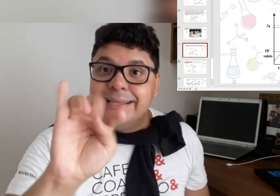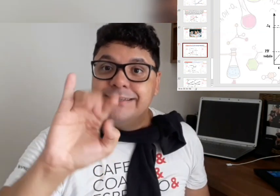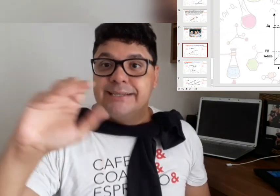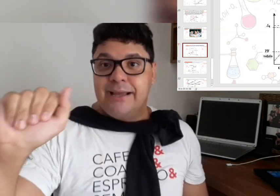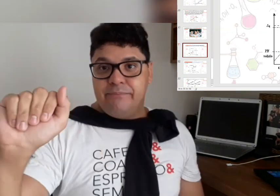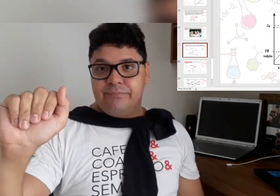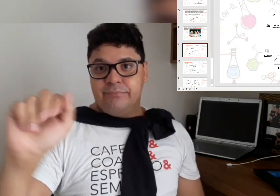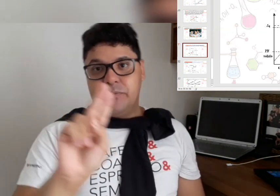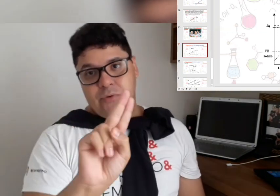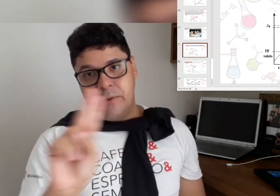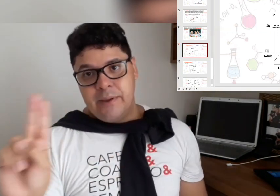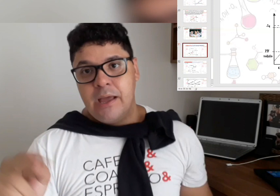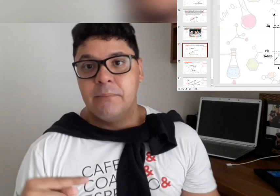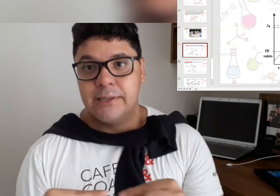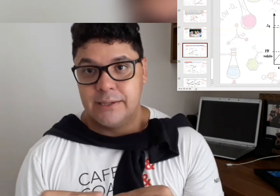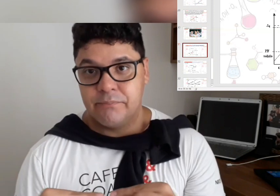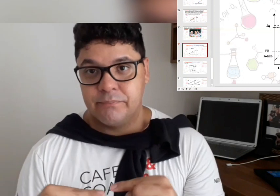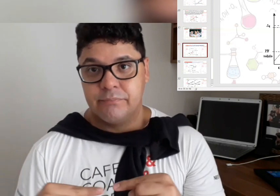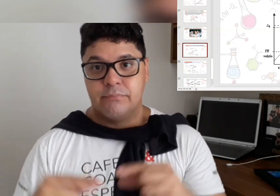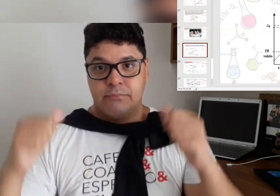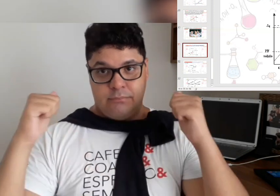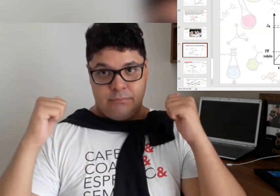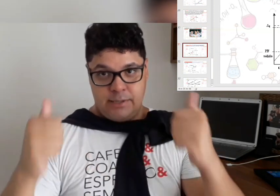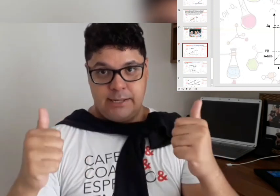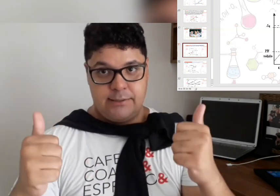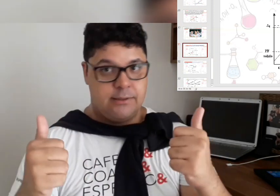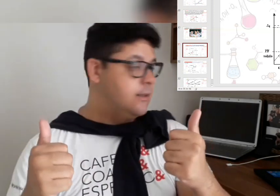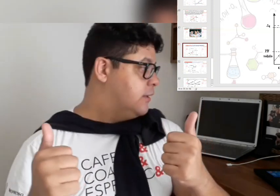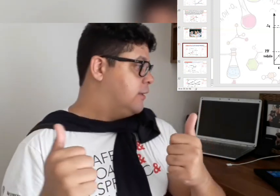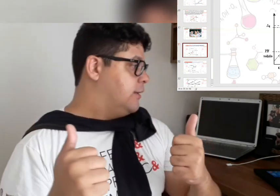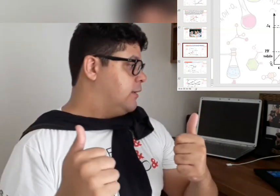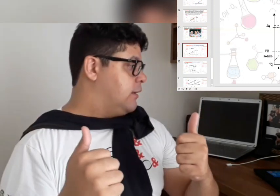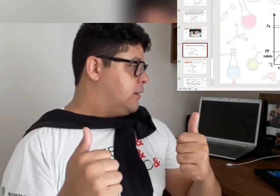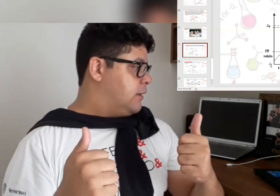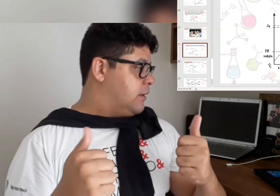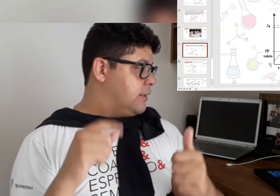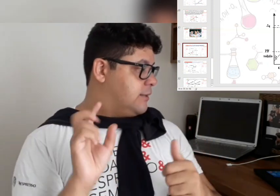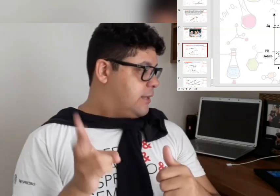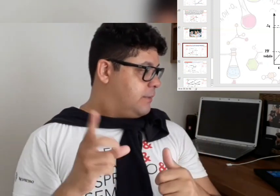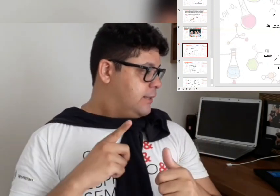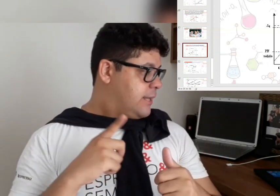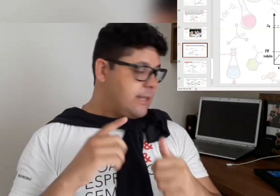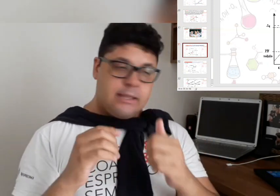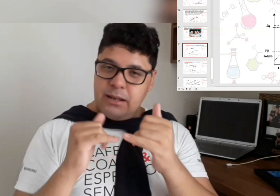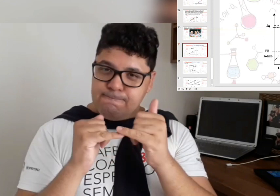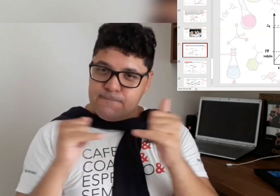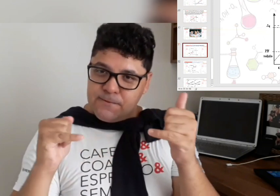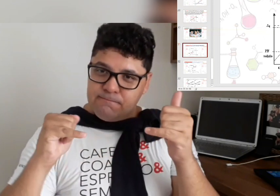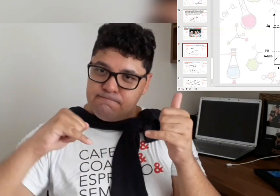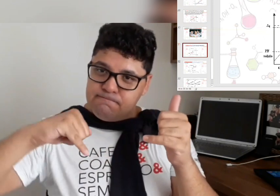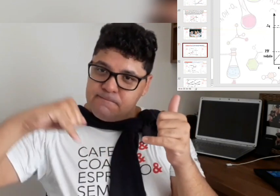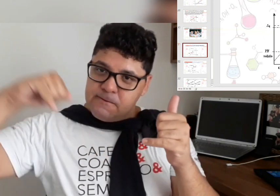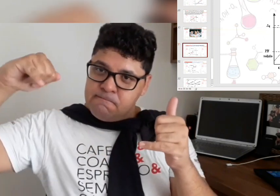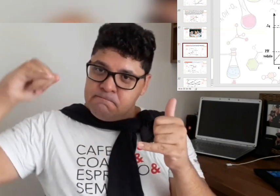processo de ebulição. Isso é um gráfico com a carinha de uma mistura eutética, tá? Então, essa